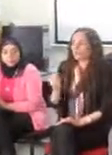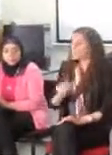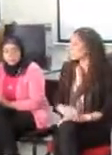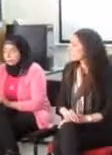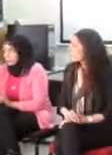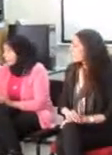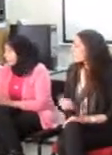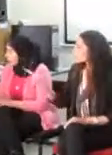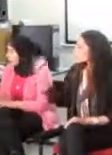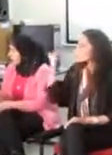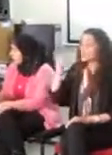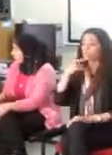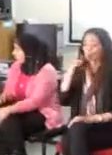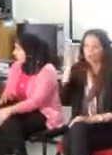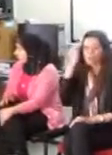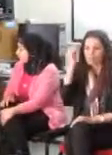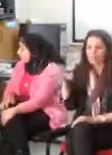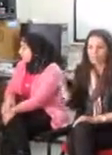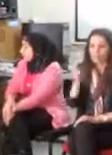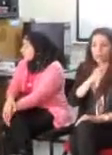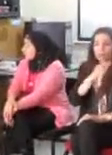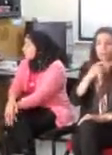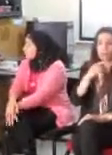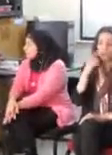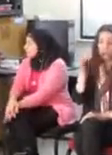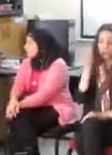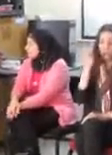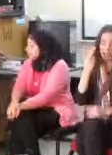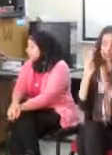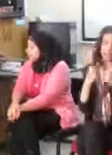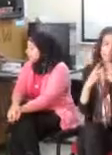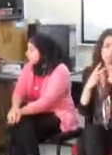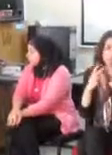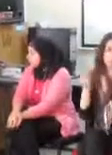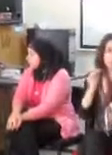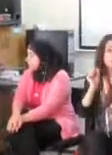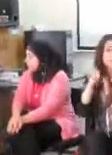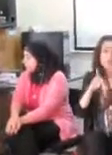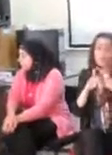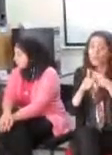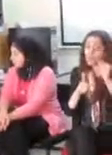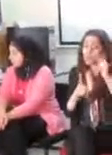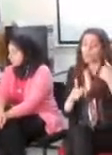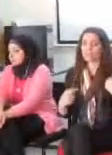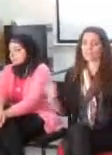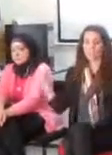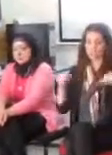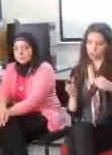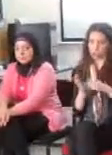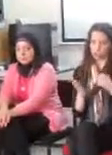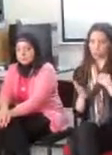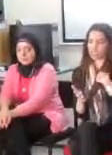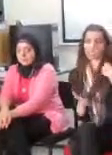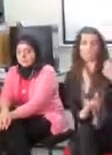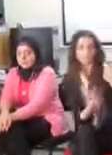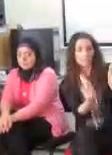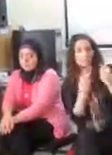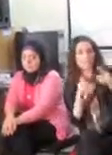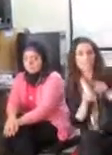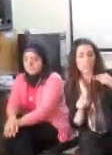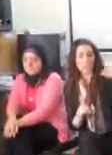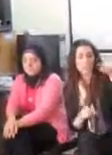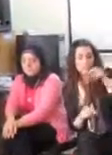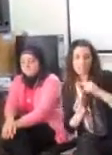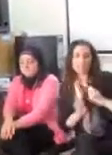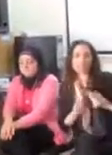شغلات؟ يعني دائما كنت اقول لكم انتم تذكروا صبايا انه اول كنت اقول لكم شغلتين، الشغله الاولى انه احنا كمان هون بنحكي نتعلم من شغلنا